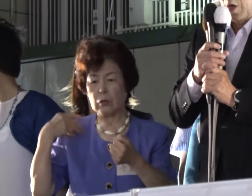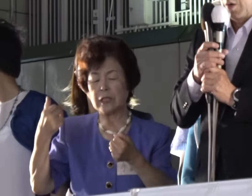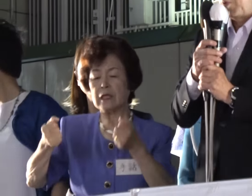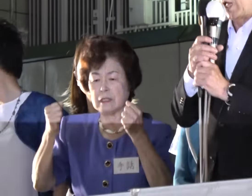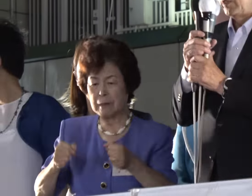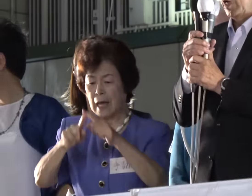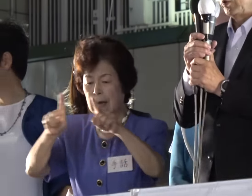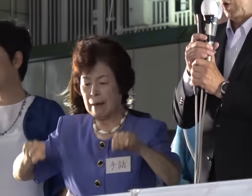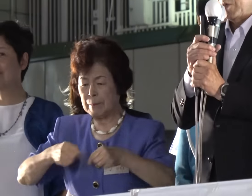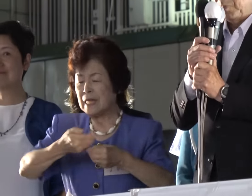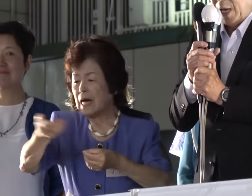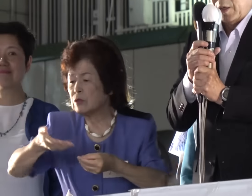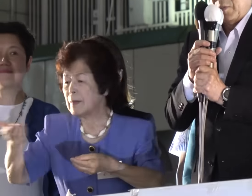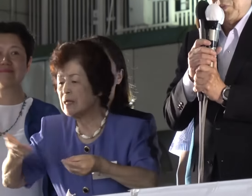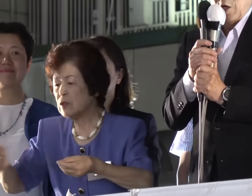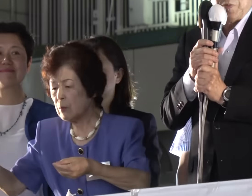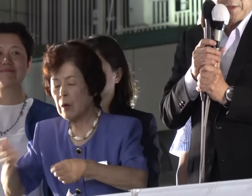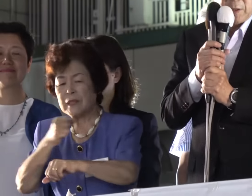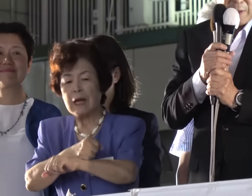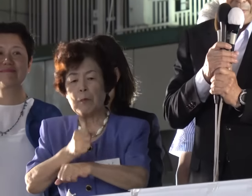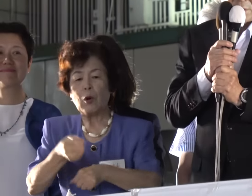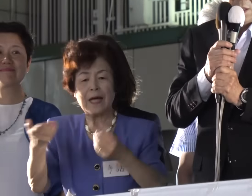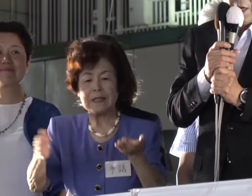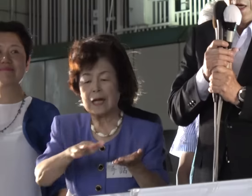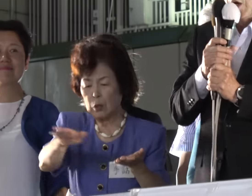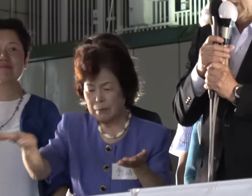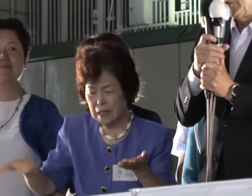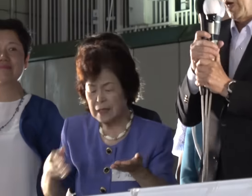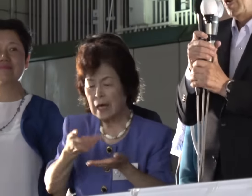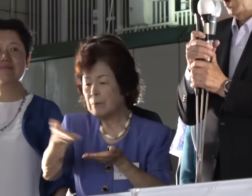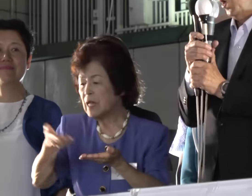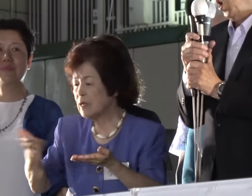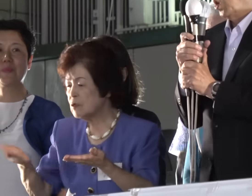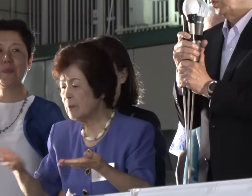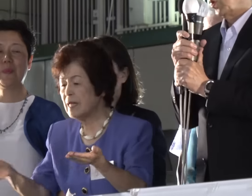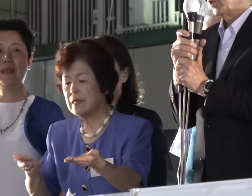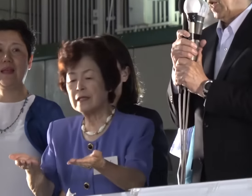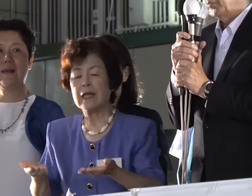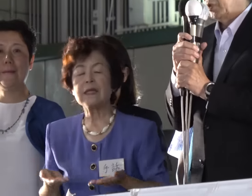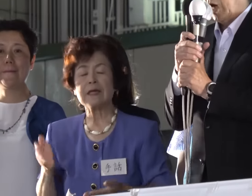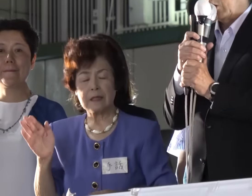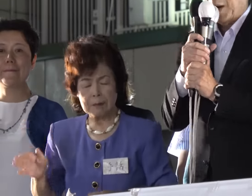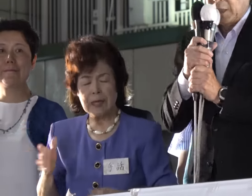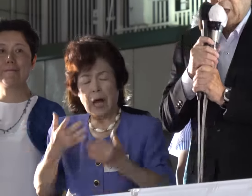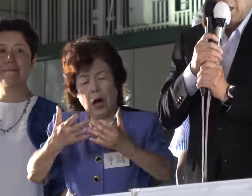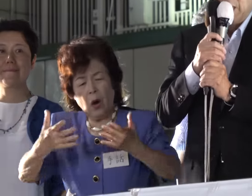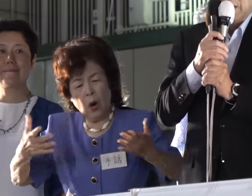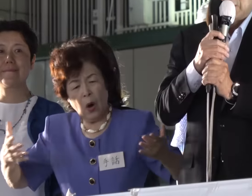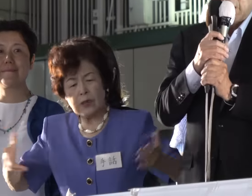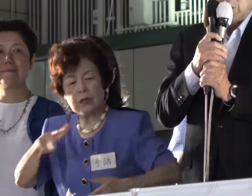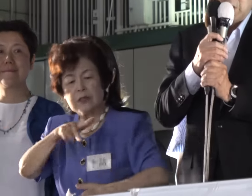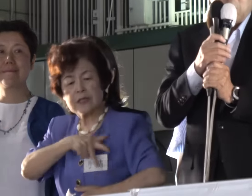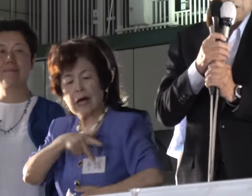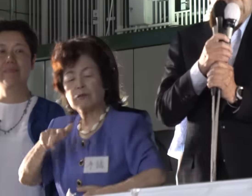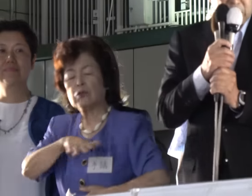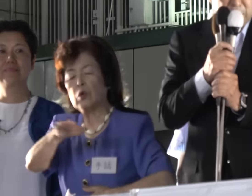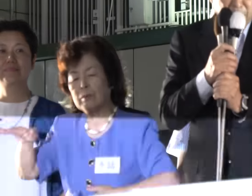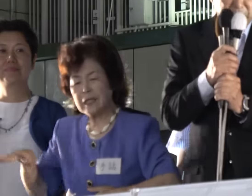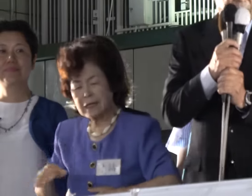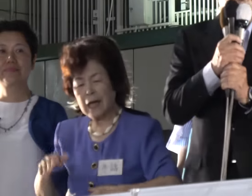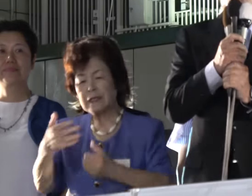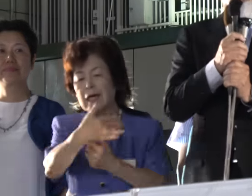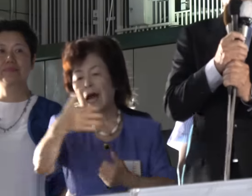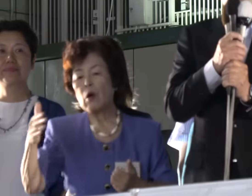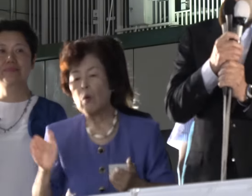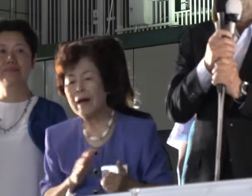配りもボランティアの人がいっぱいビラを配ってくれてます。私は多くのスタッフに囲まれて選挙戦を戦って